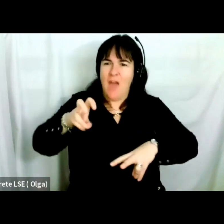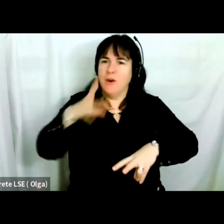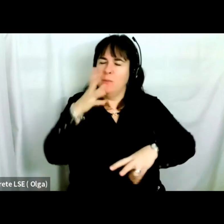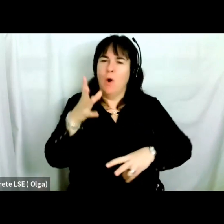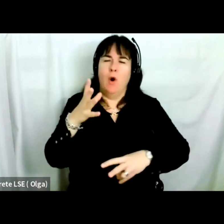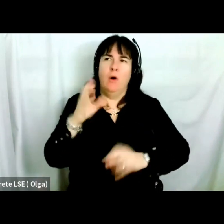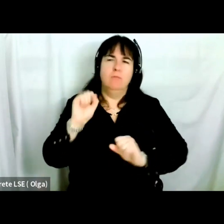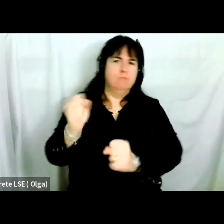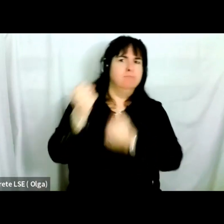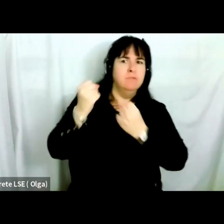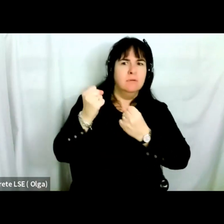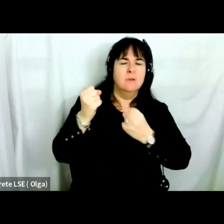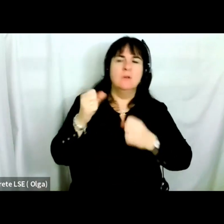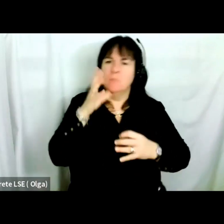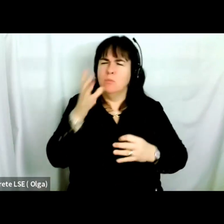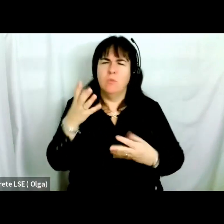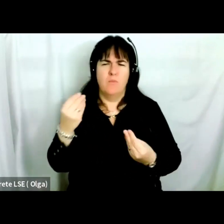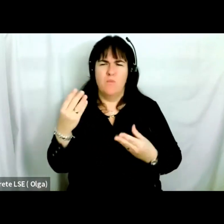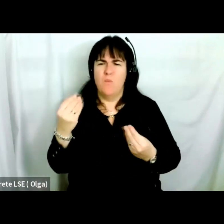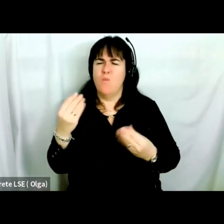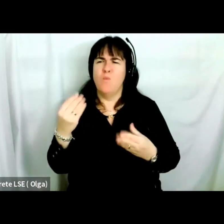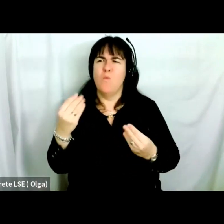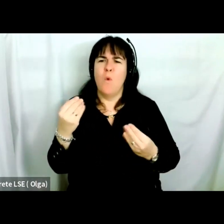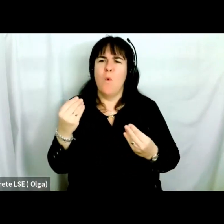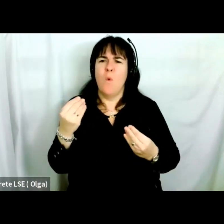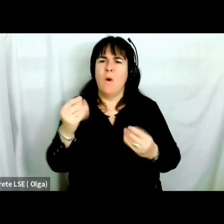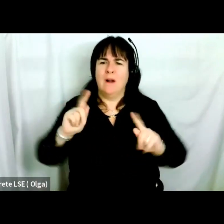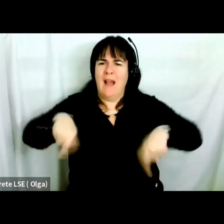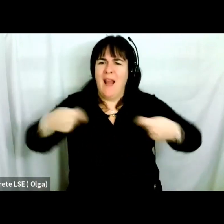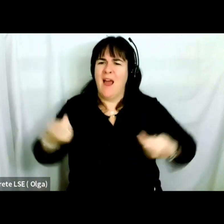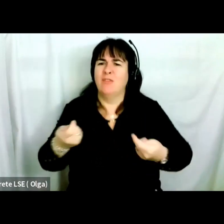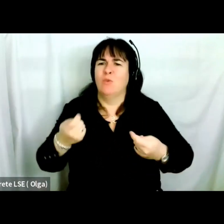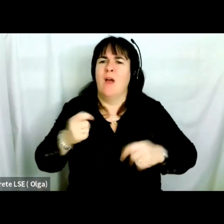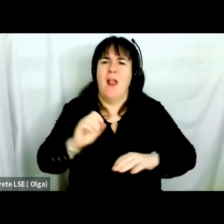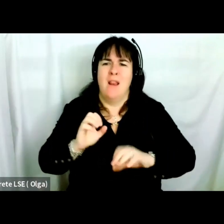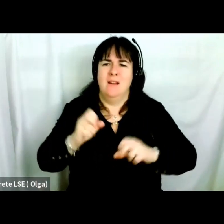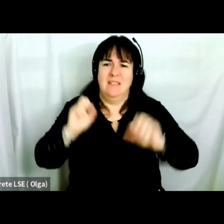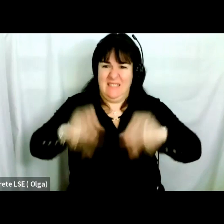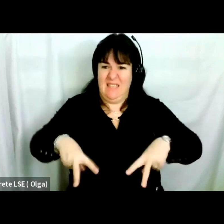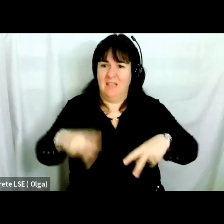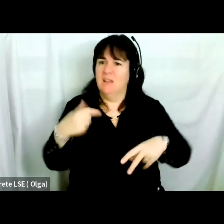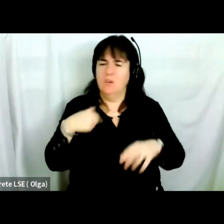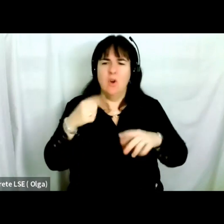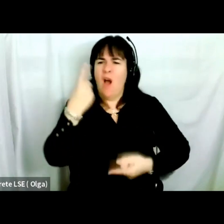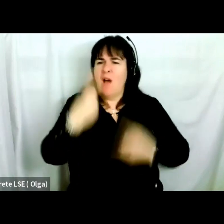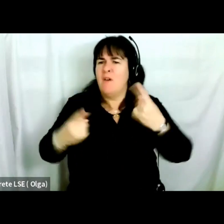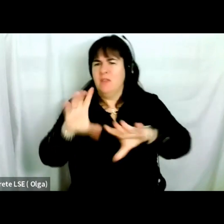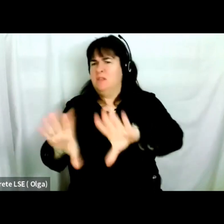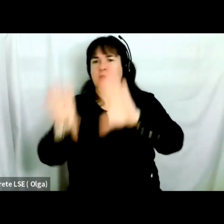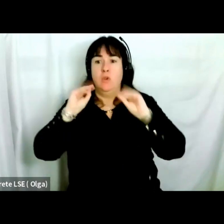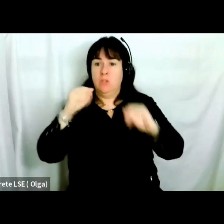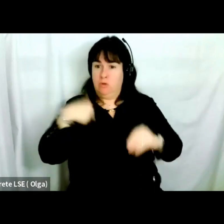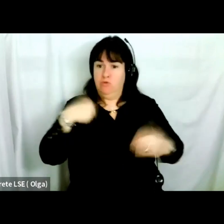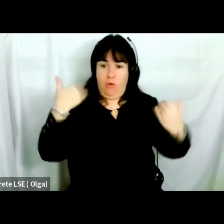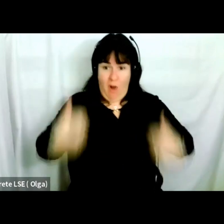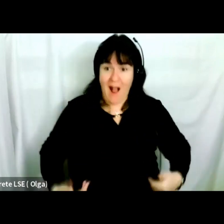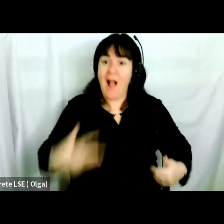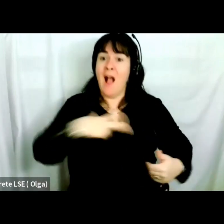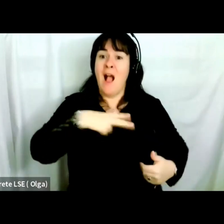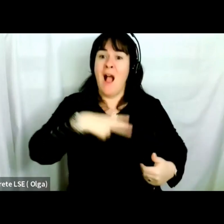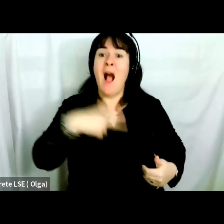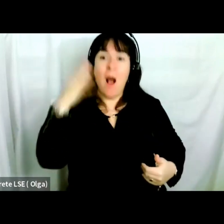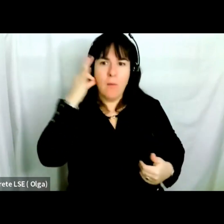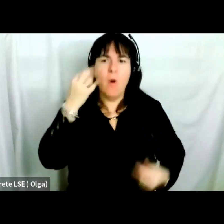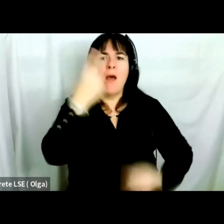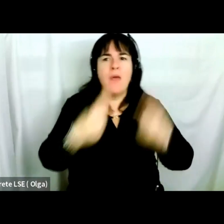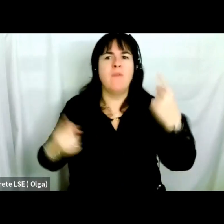artificial. Entonces, y muy difícil de entender. Yo como abogada en muchas ocasiones a mí me resulta complicado hacer entender